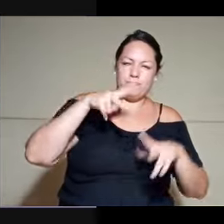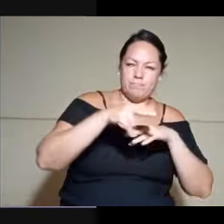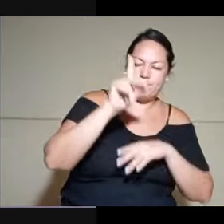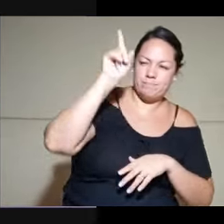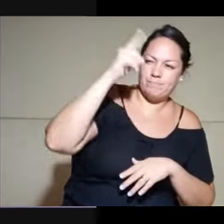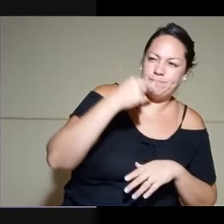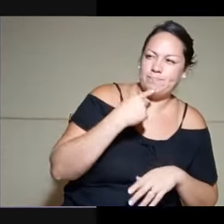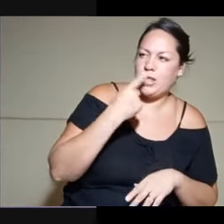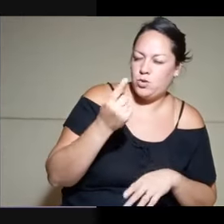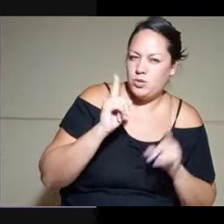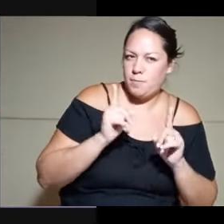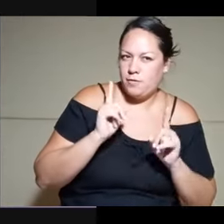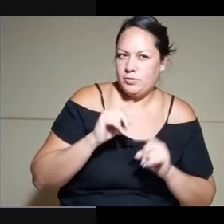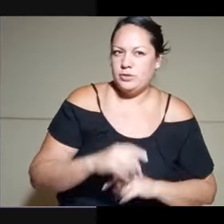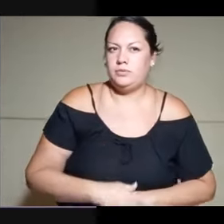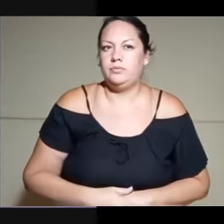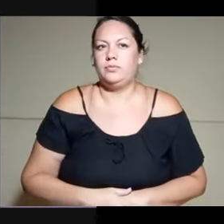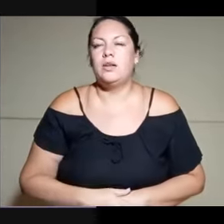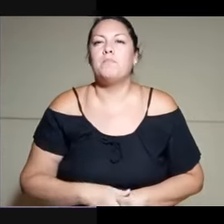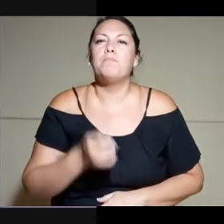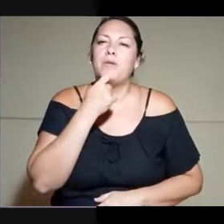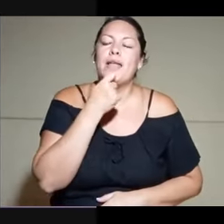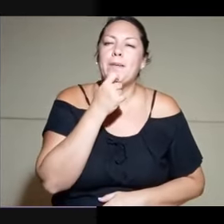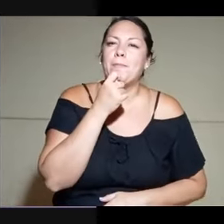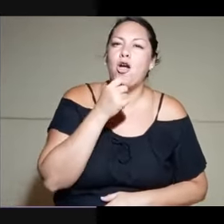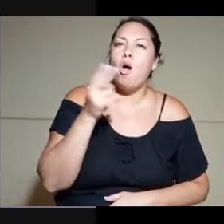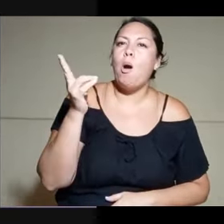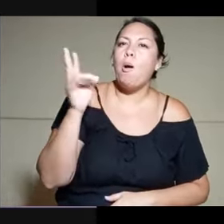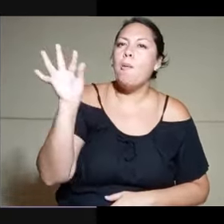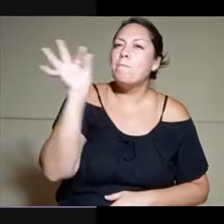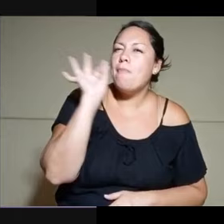autónomo. Entonces, estas fibras parasimpáticas...